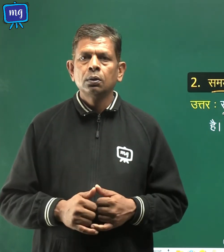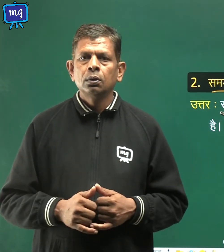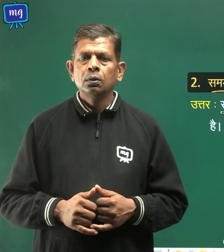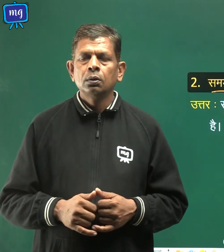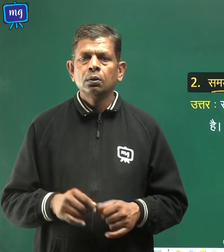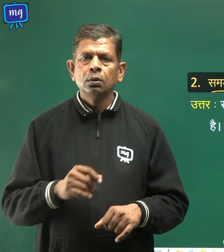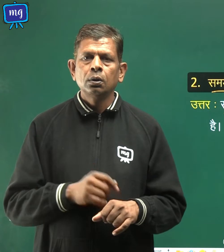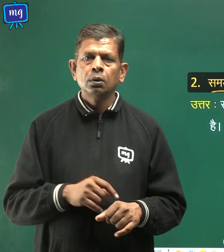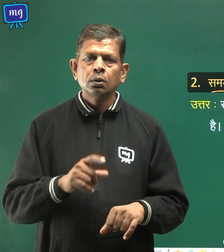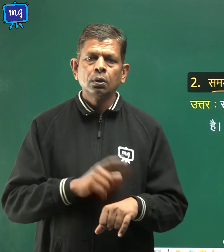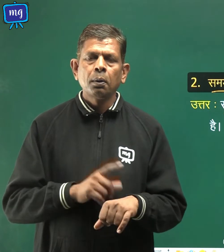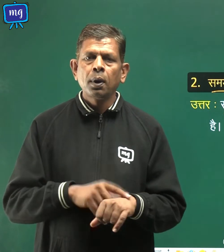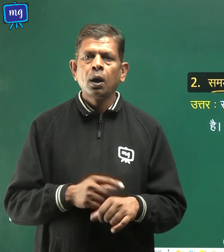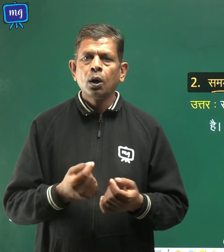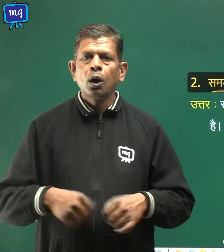समय का मूल मात्रक